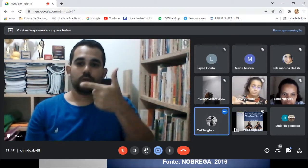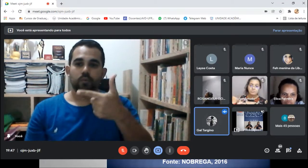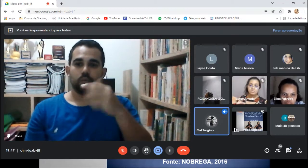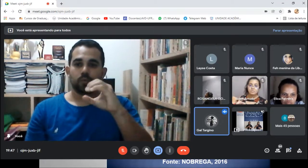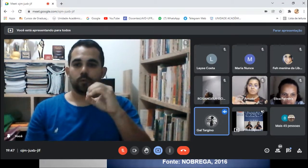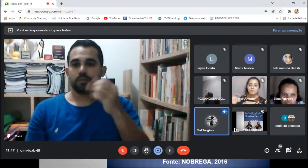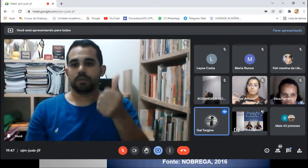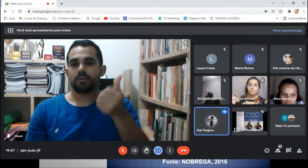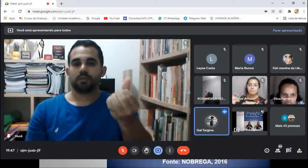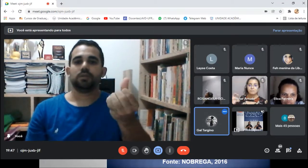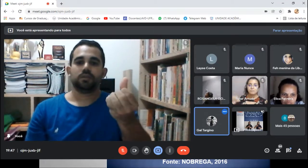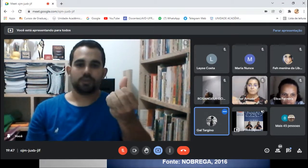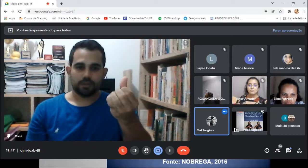exemplo, o número